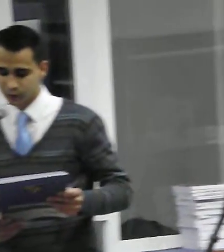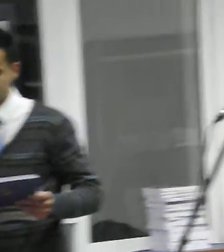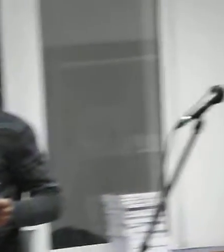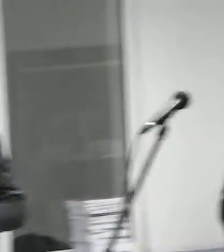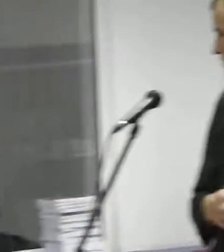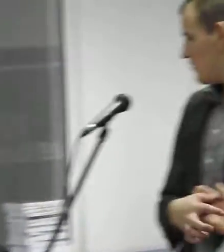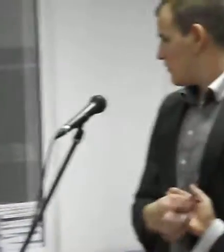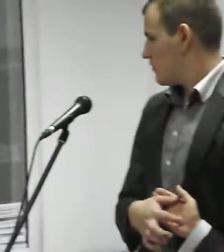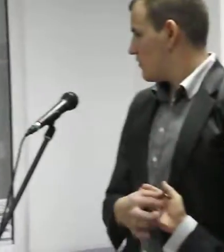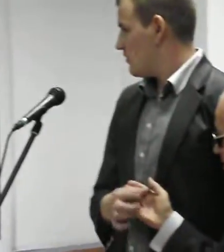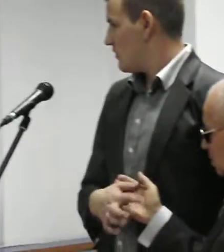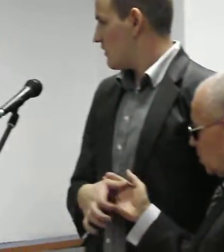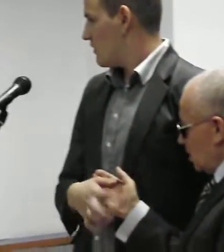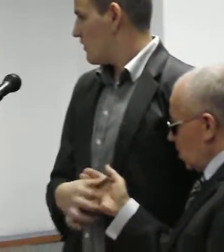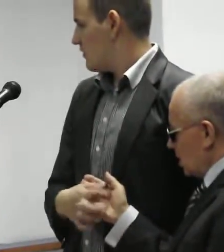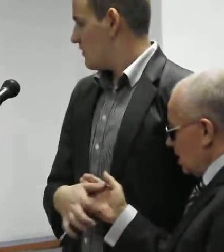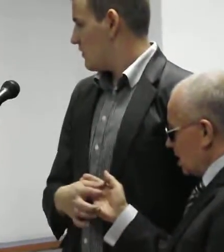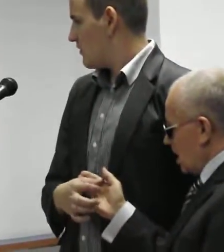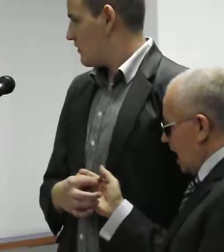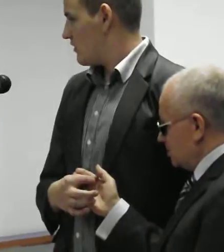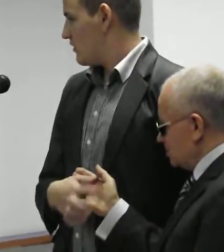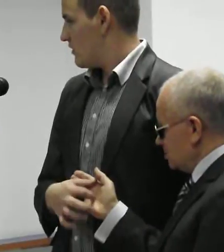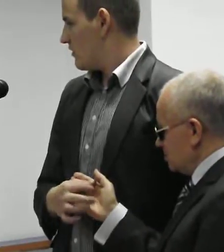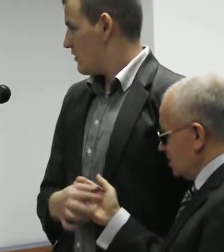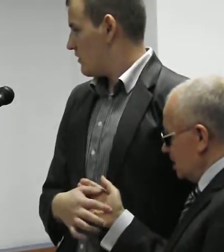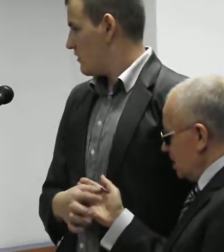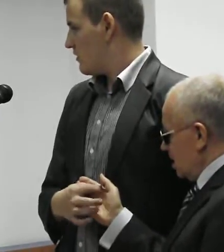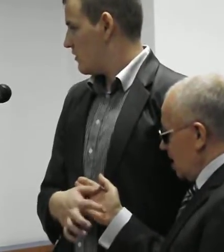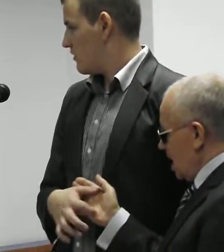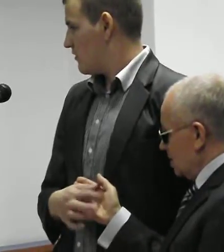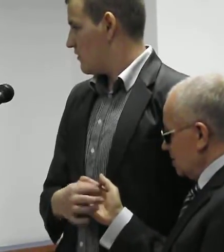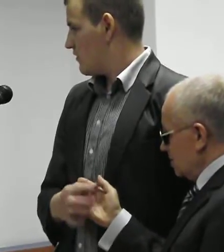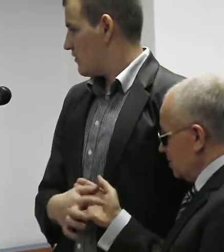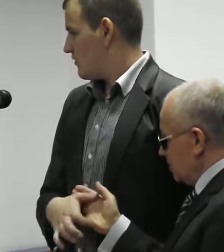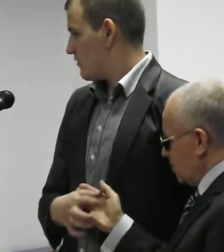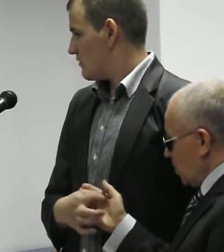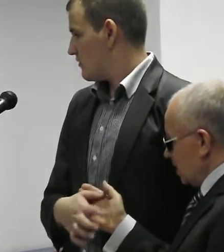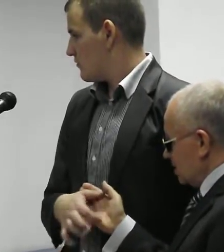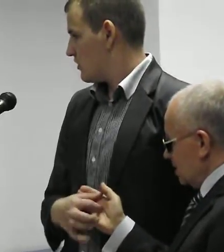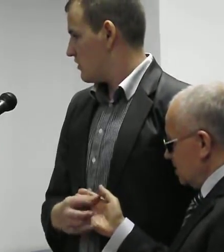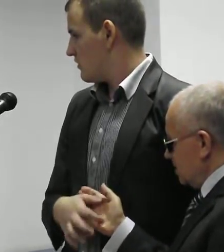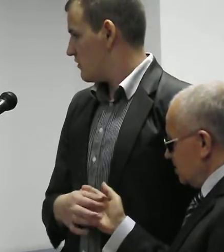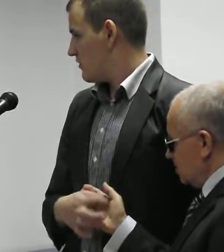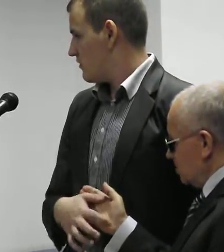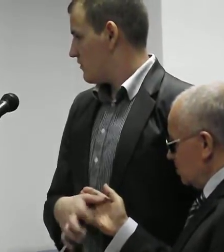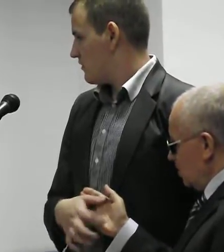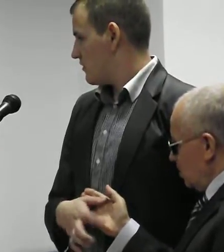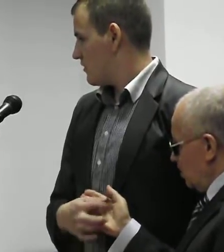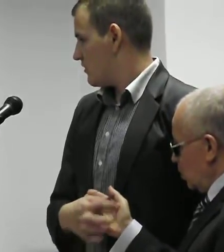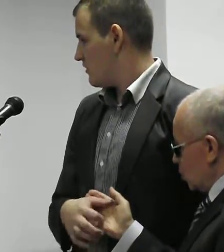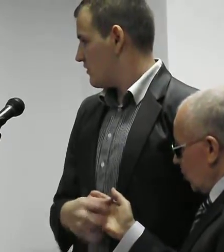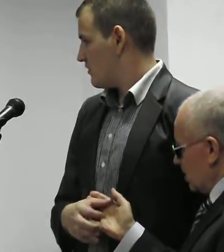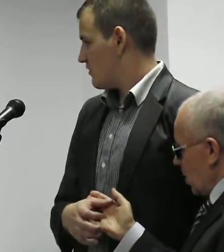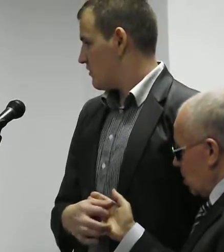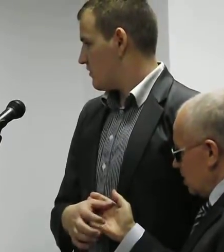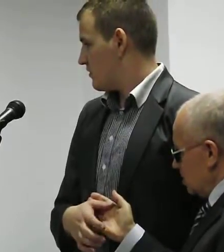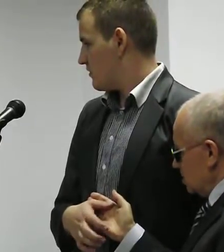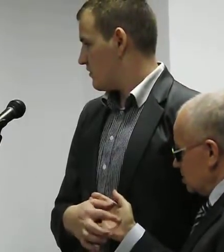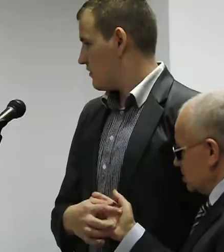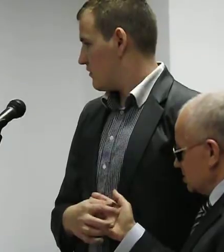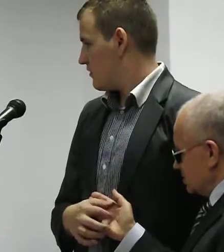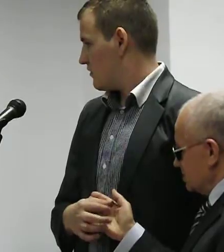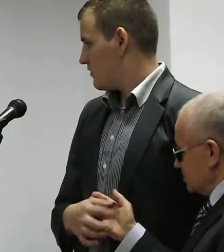firesc, spun eu, să scrie o carte. Îi mulțumim pentru aceasta, pentru faptul că a decis să împărtășească lumii